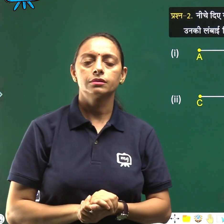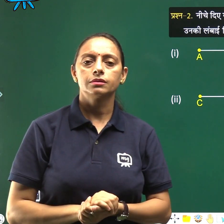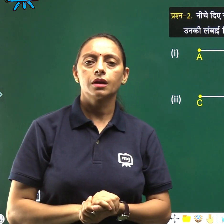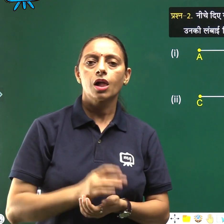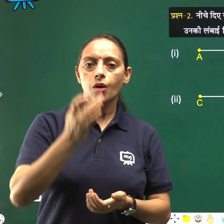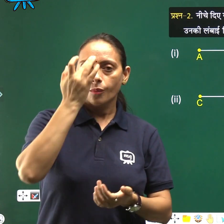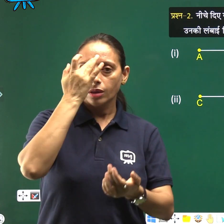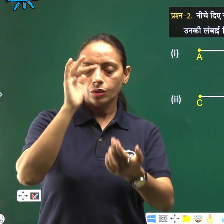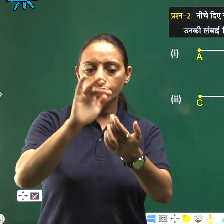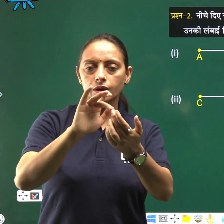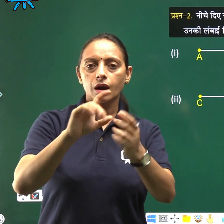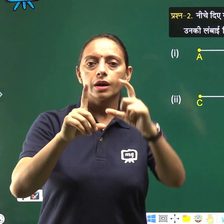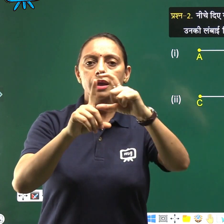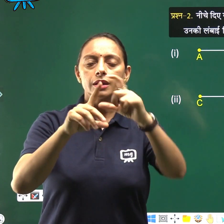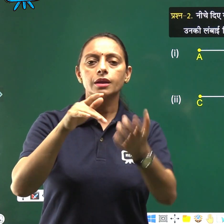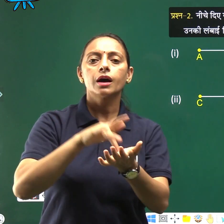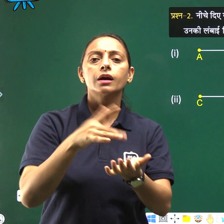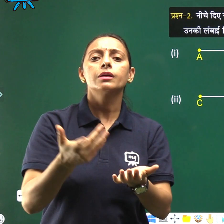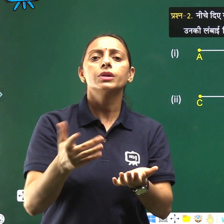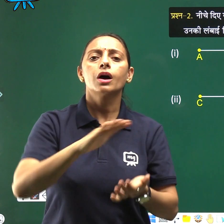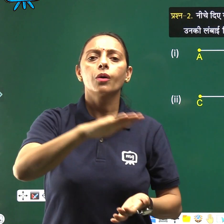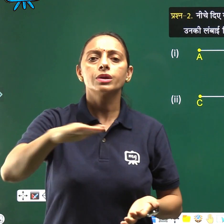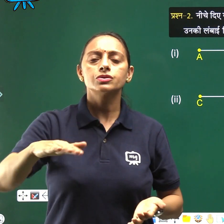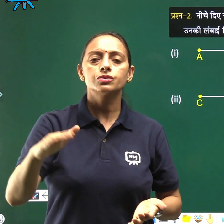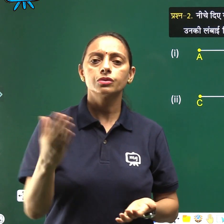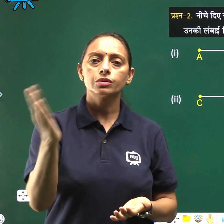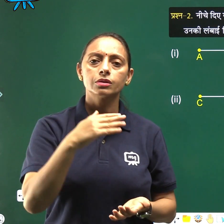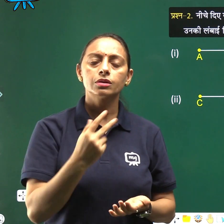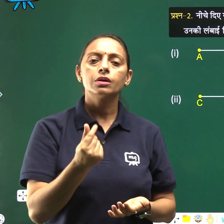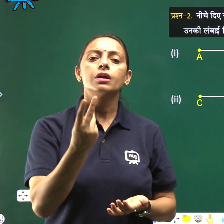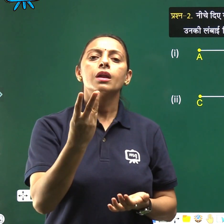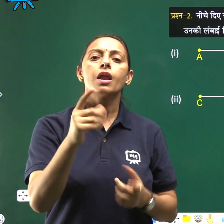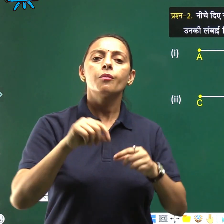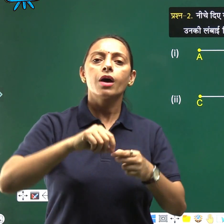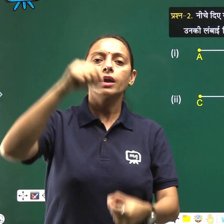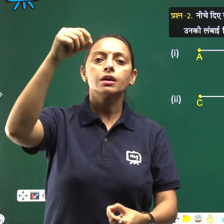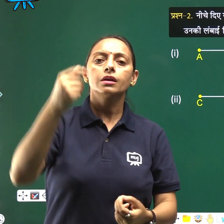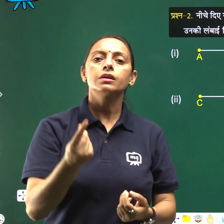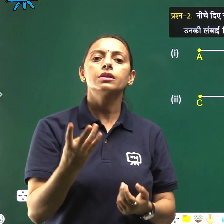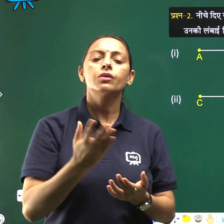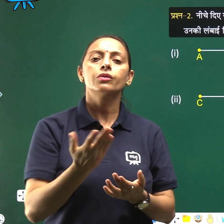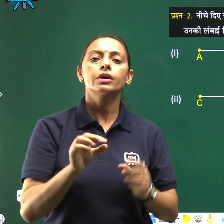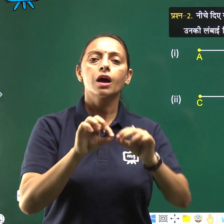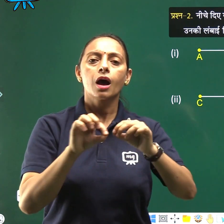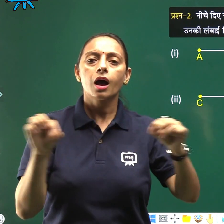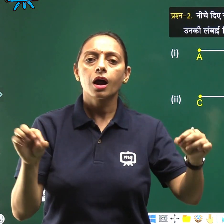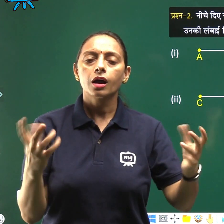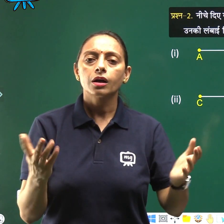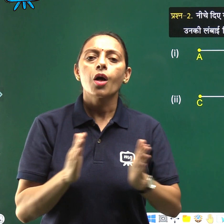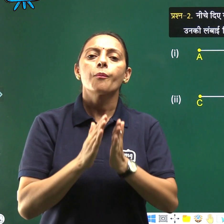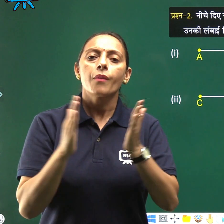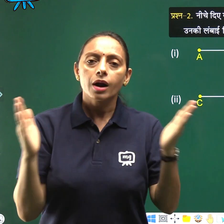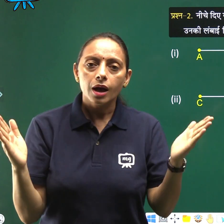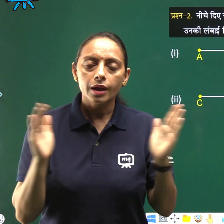पॉइंट डी तक बताओ बच्चों कितनी लंबाई होगी, ये इससे थोड़ा बड़ा है,